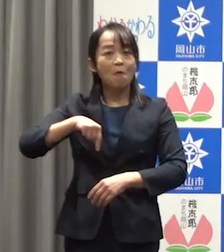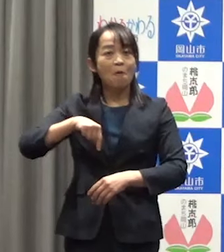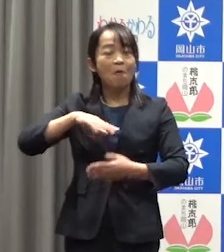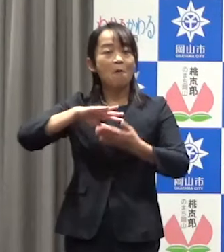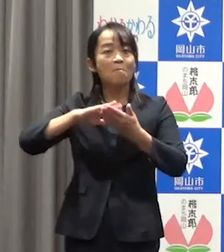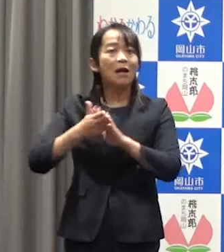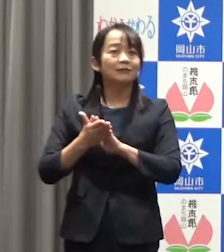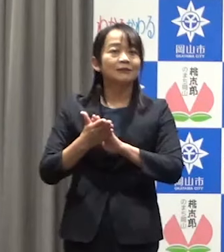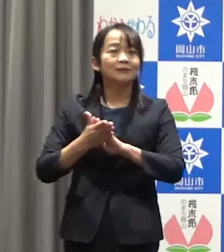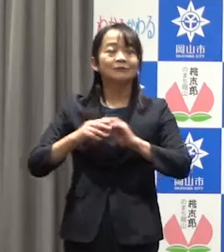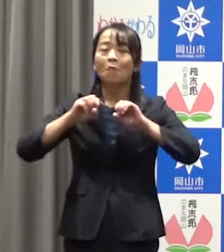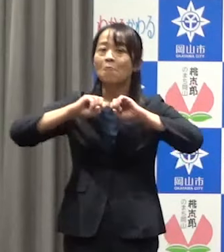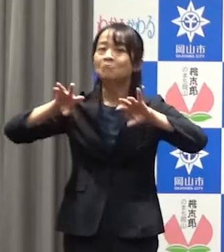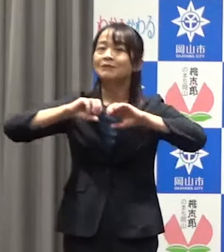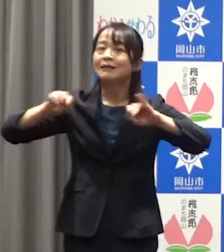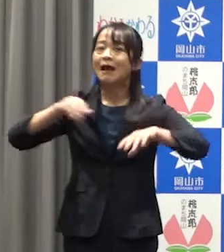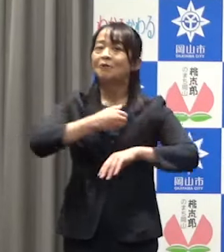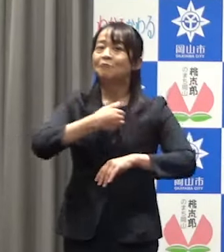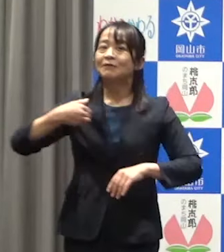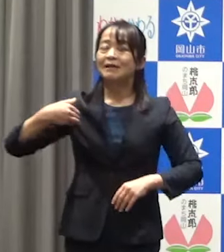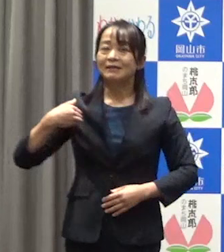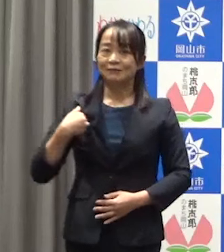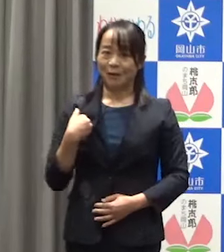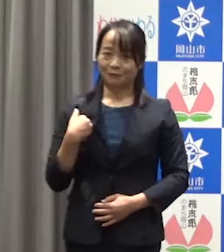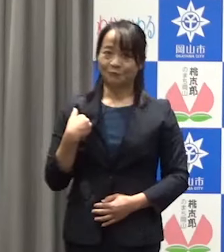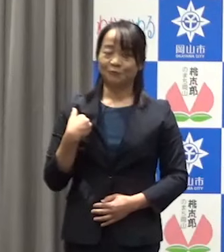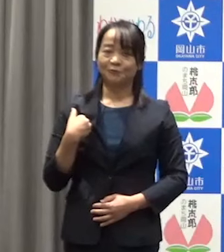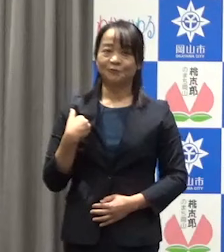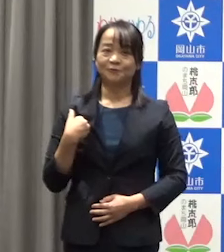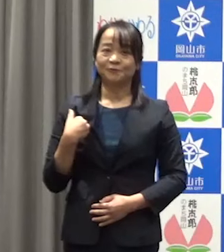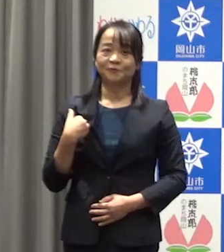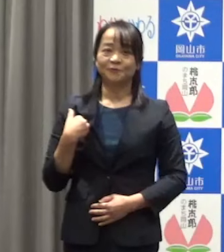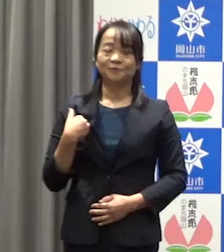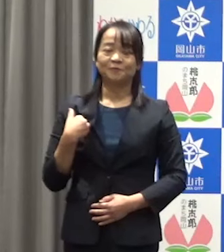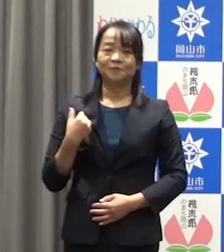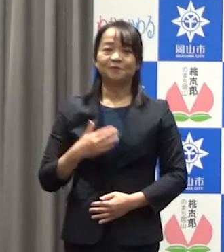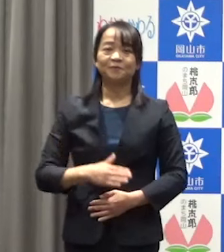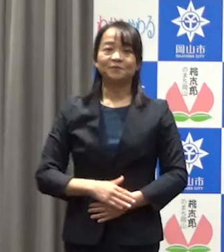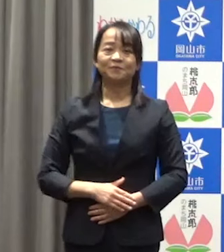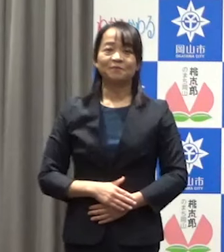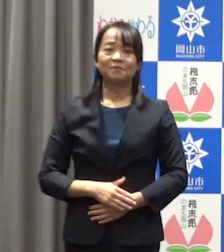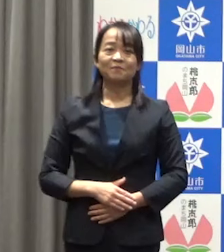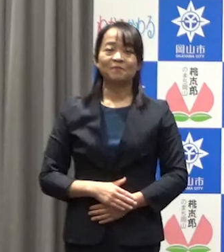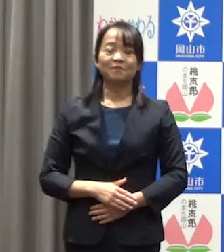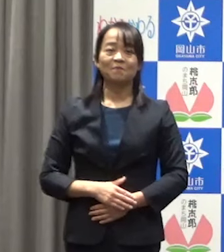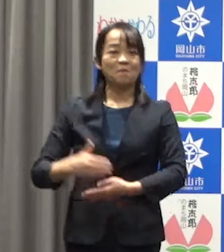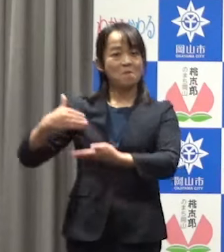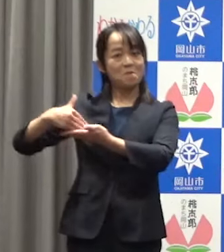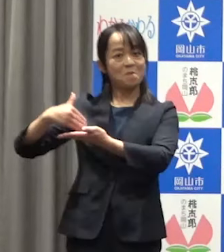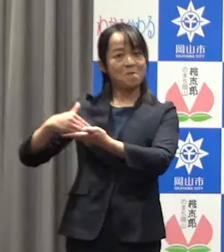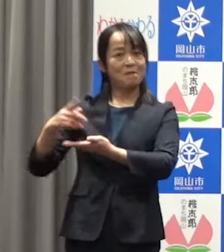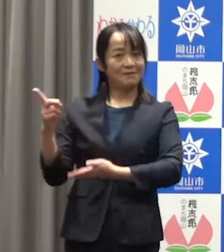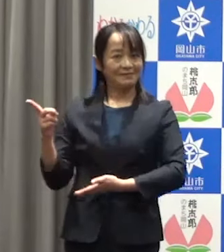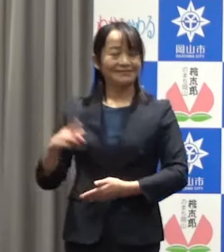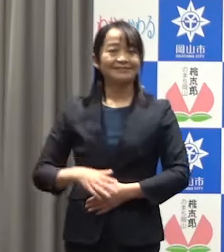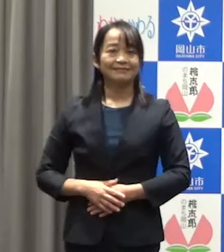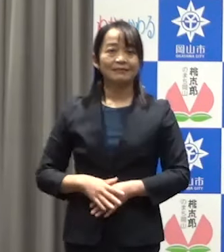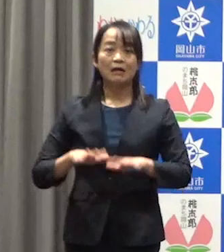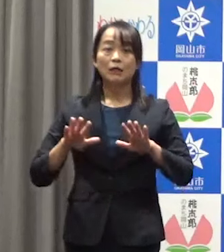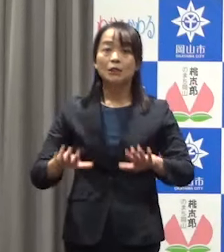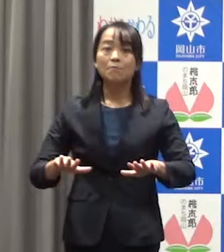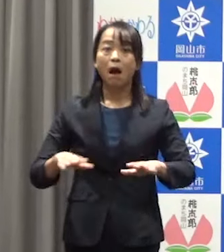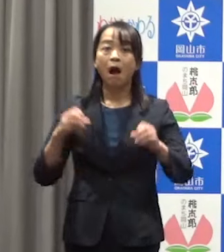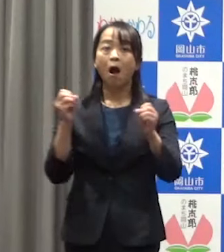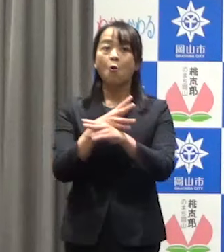することになるということで、 今岡山がやられていること